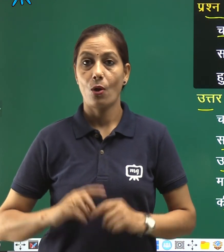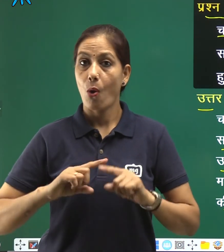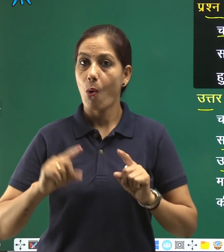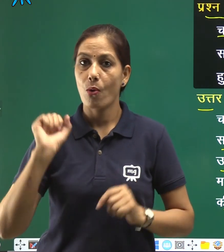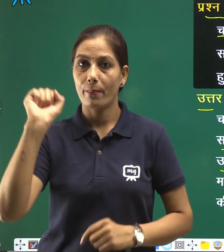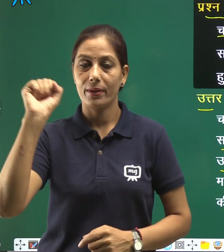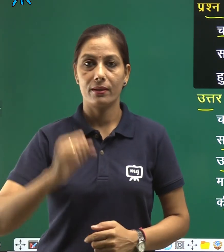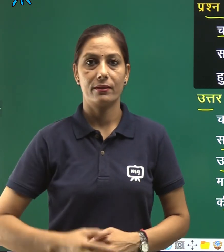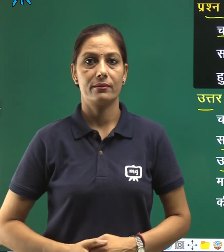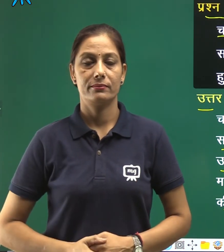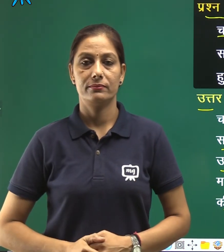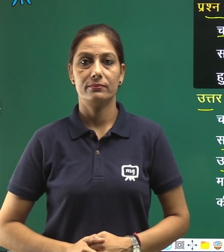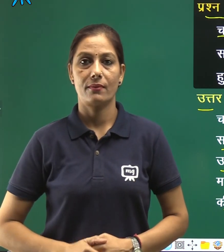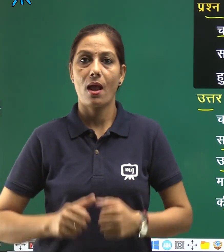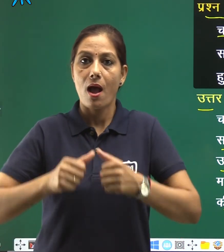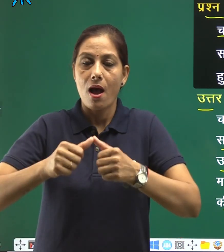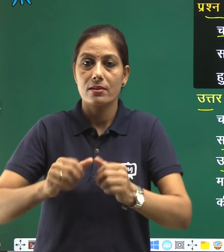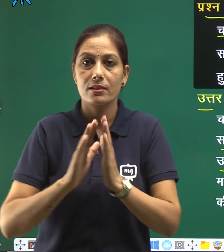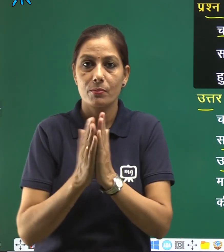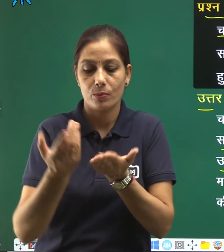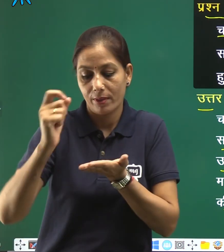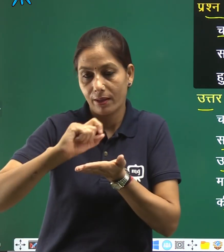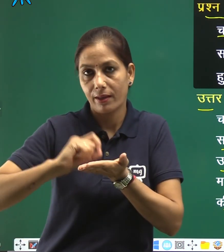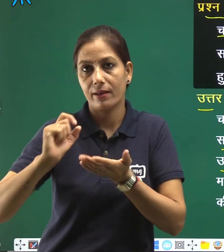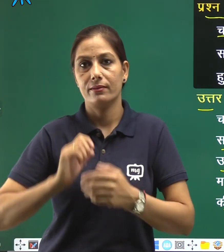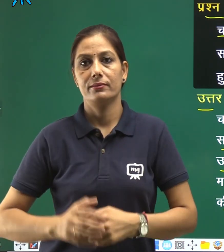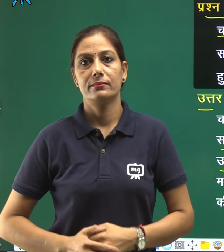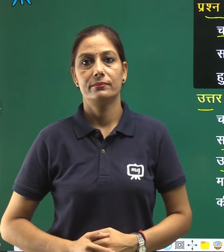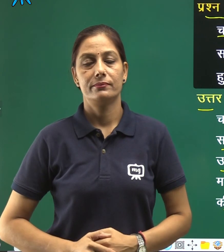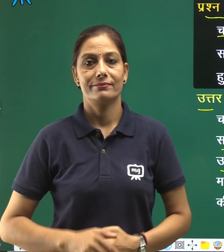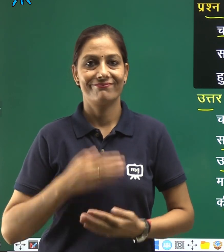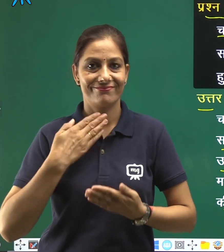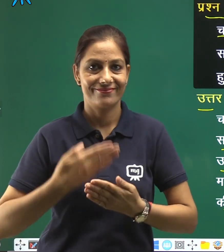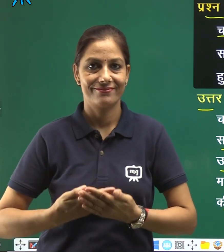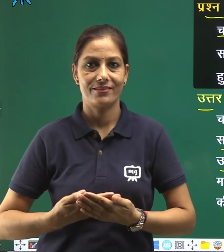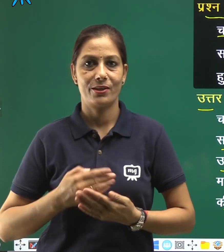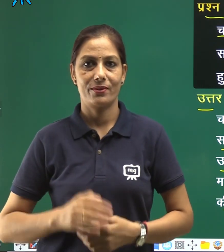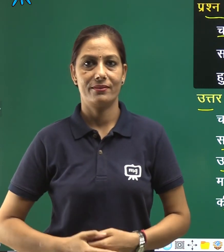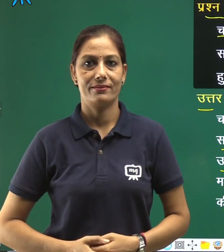और अपनी उत्तर पुस्तिका में लिखें। धन्यवाद।